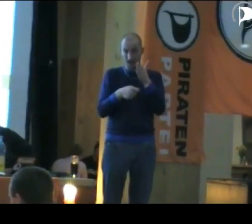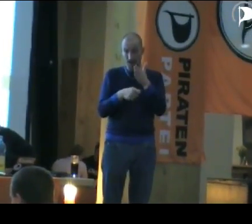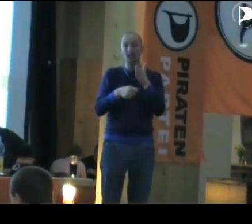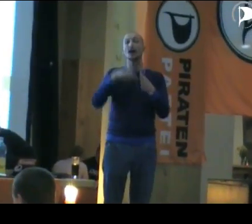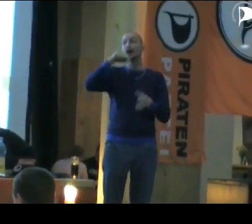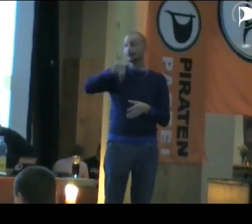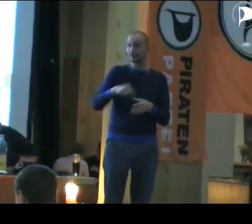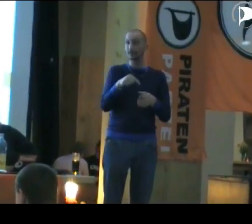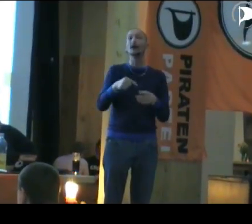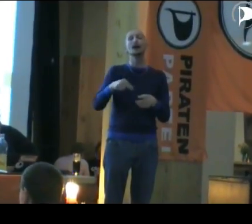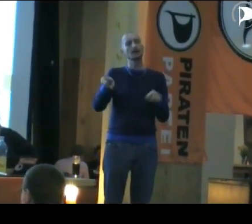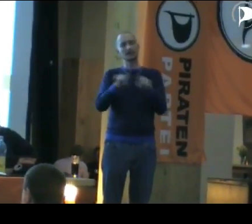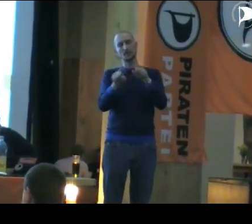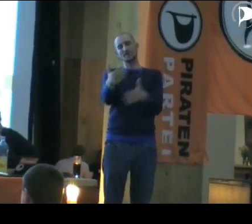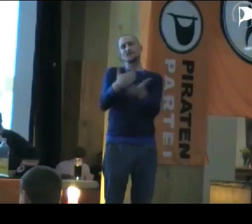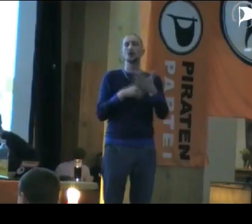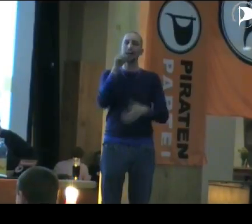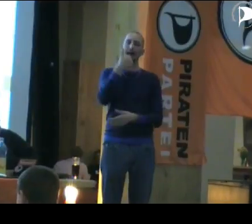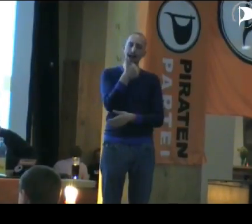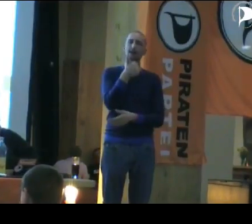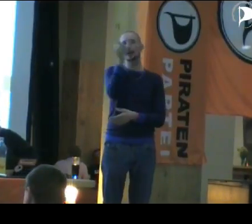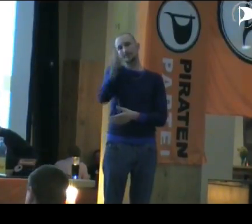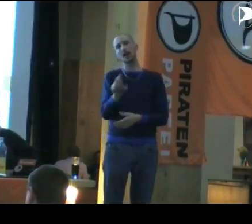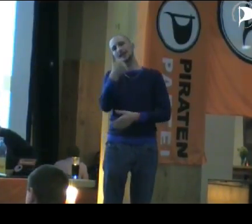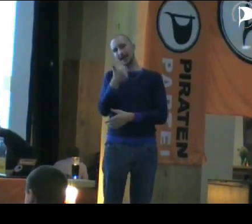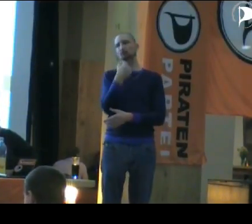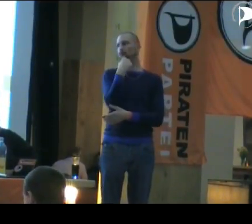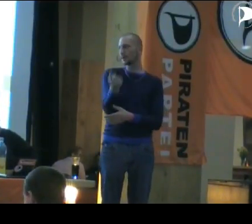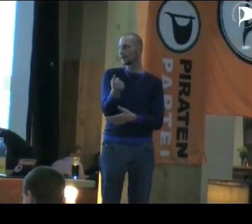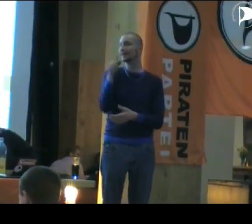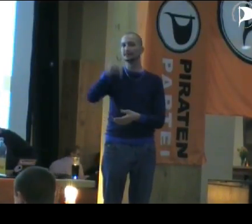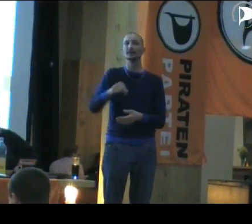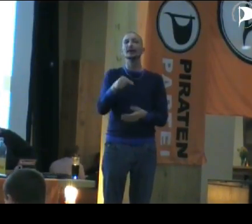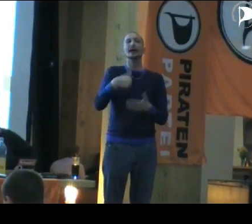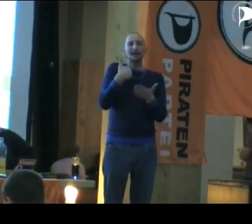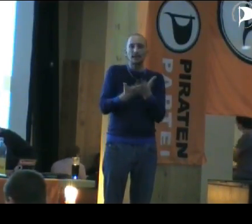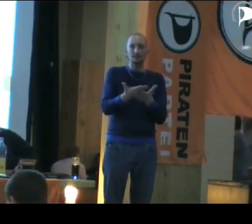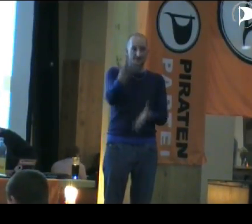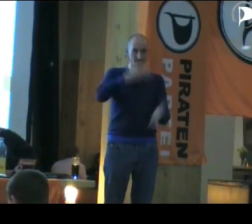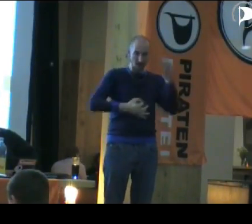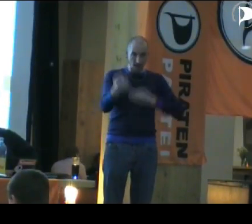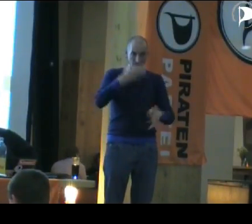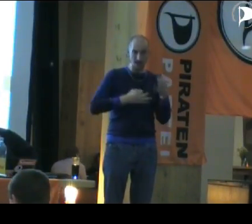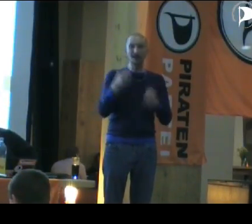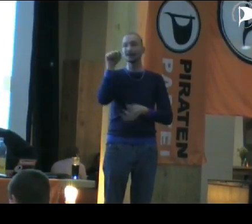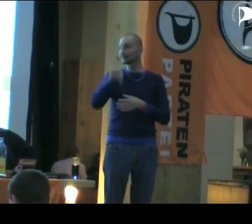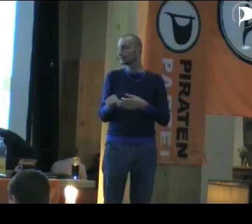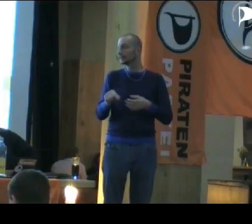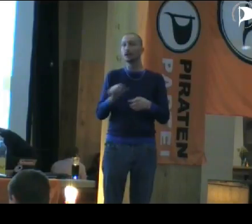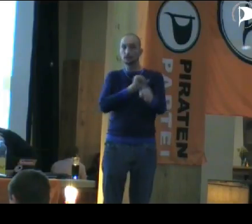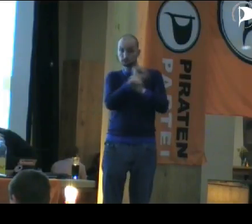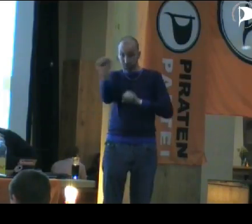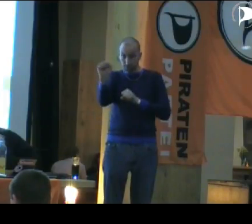vorher nicht die mami da ansonsten auch nein-stimmen irgendwelche frage gibt es ähnliche einwände dass die